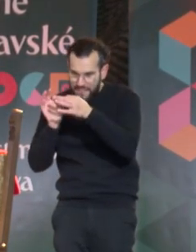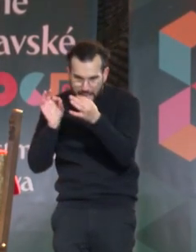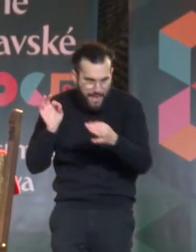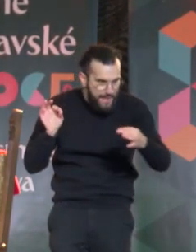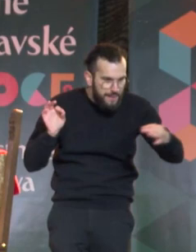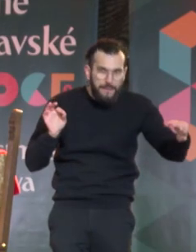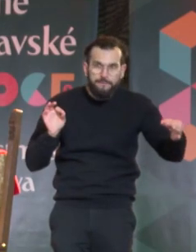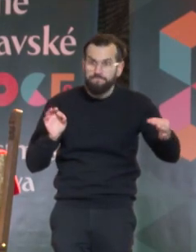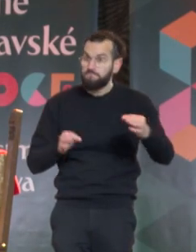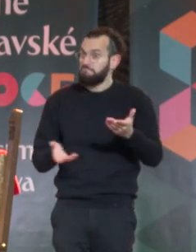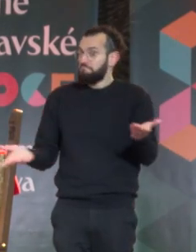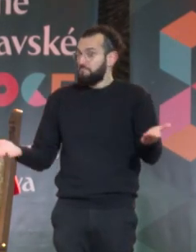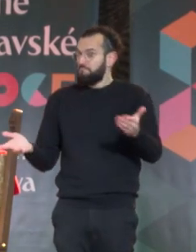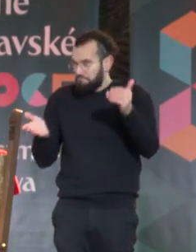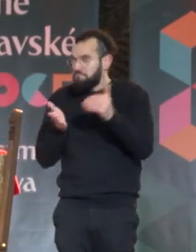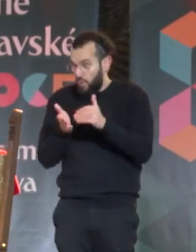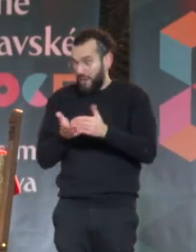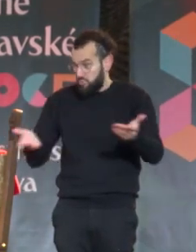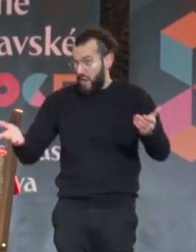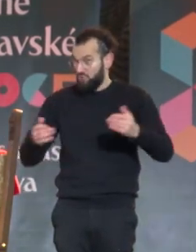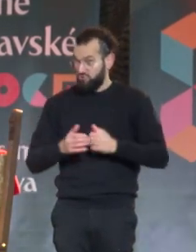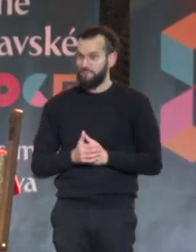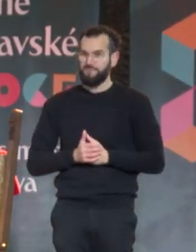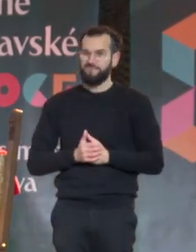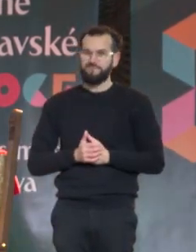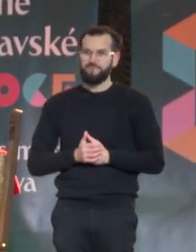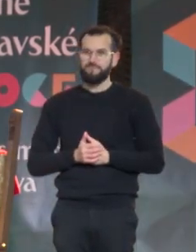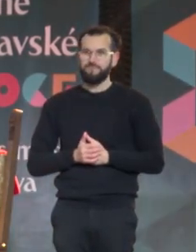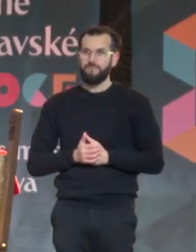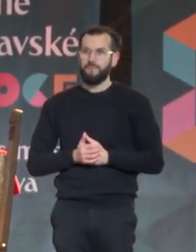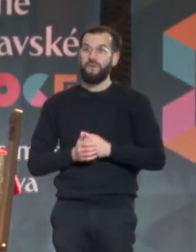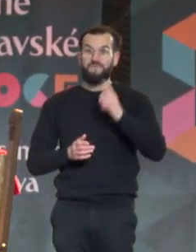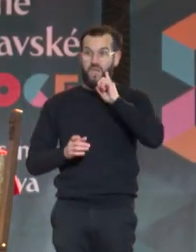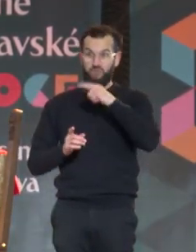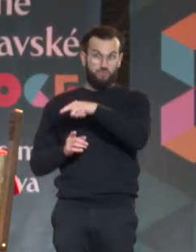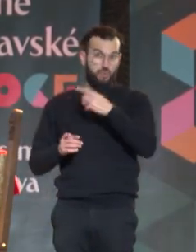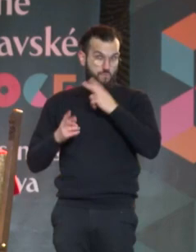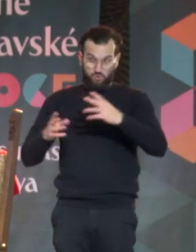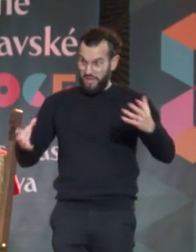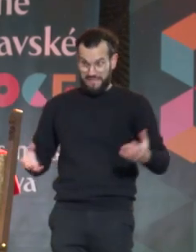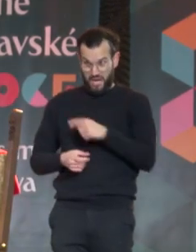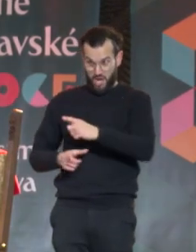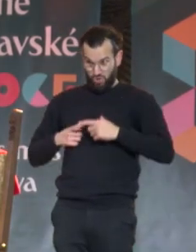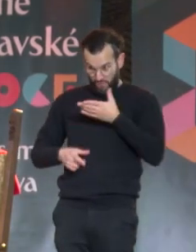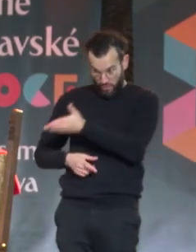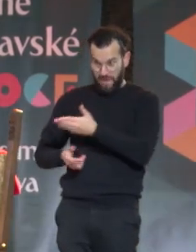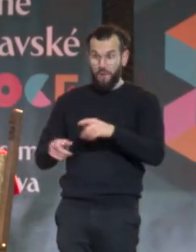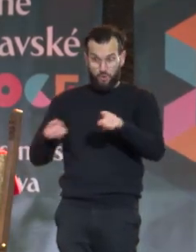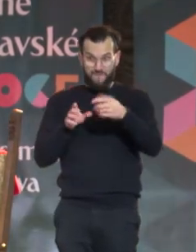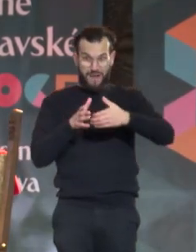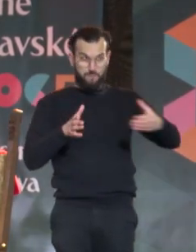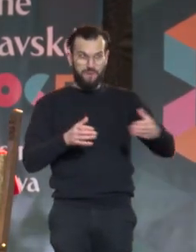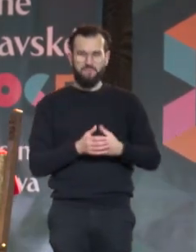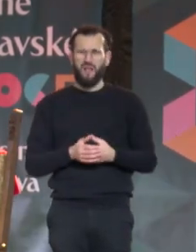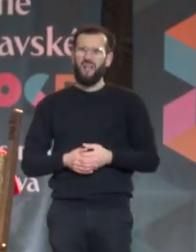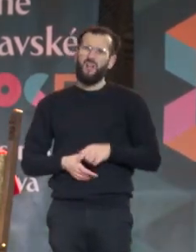Nikdy nevieš, kedy sa ti môže hodiť. Možno ti tak, ako Tézeovi, zachráni život. Tak toto nie,